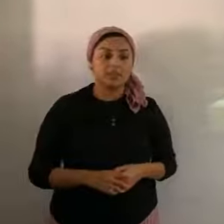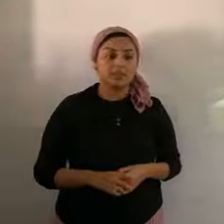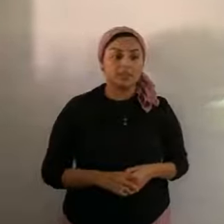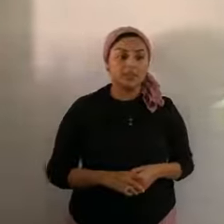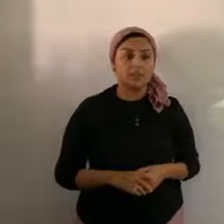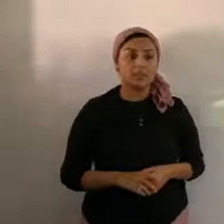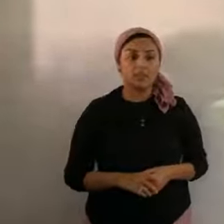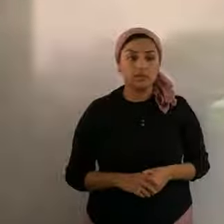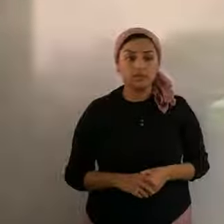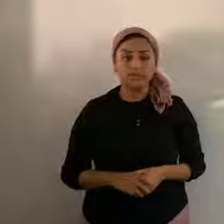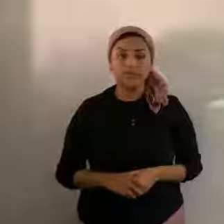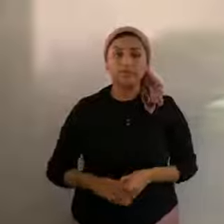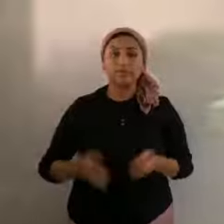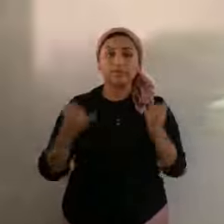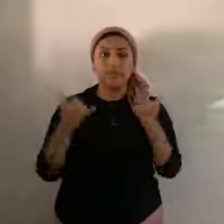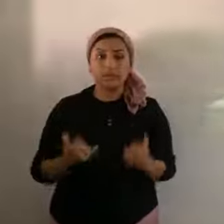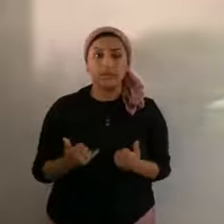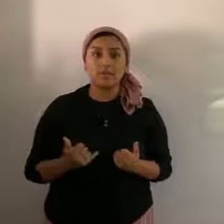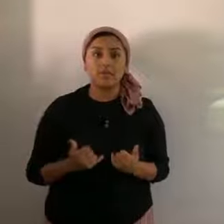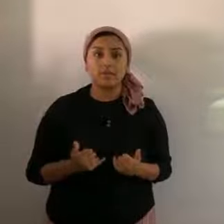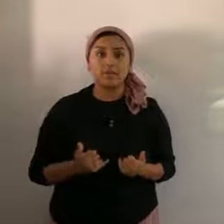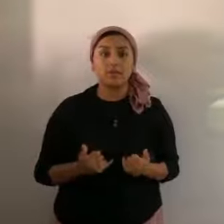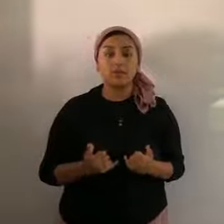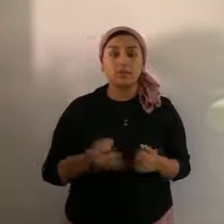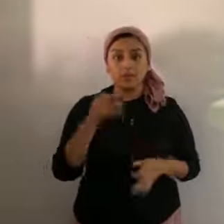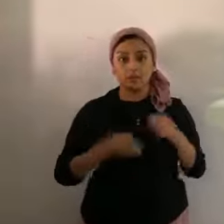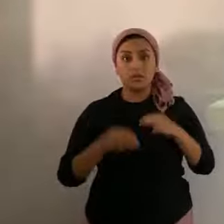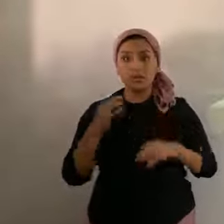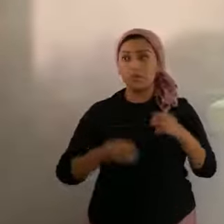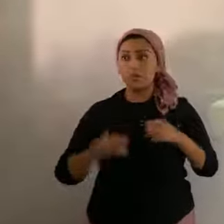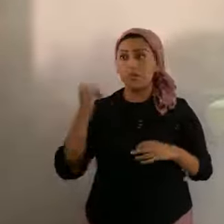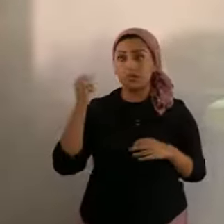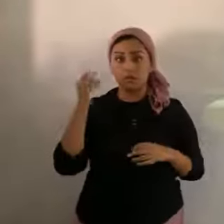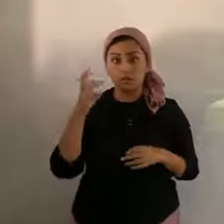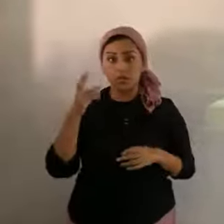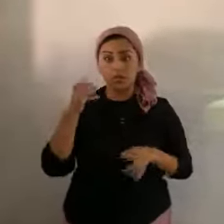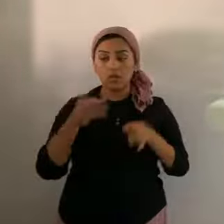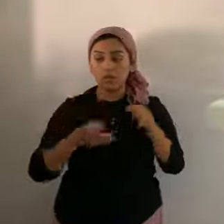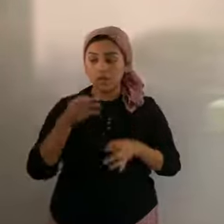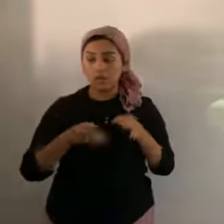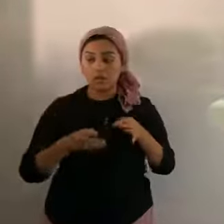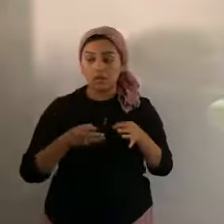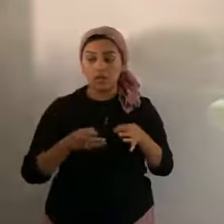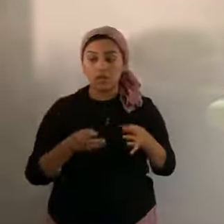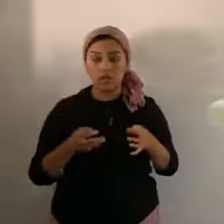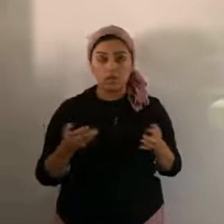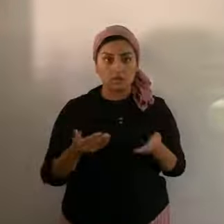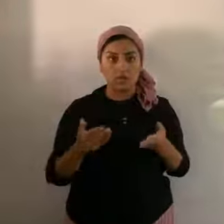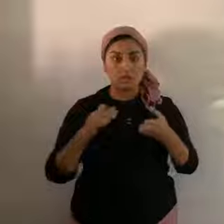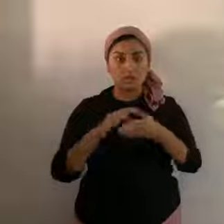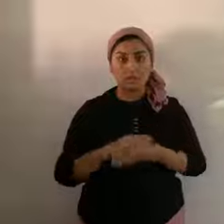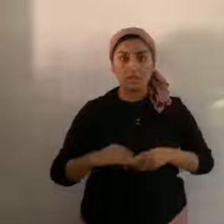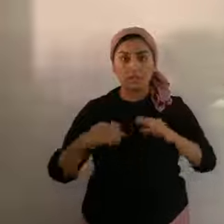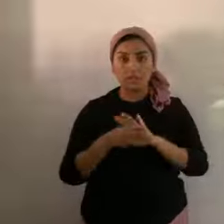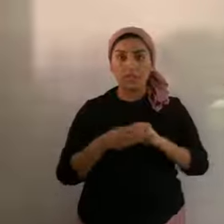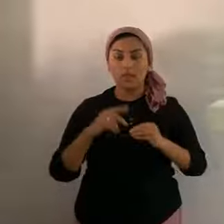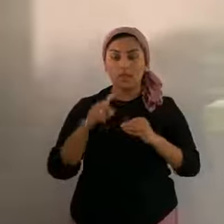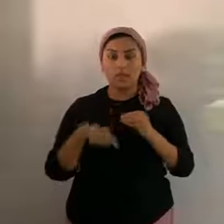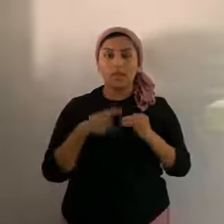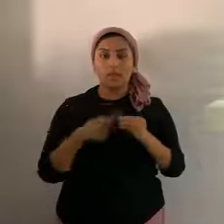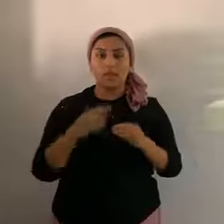Entonces, ahora es el juicio de Yahshua, aquí narrado, sobre el